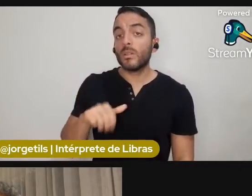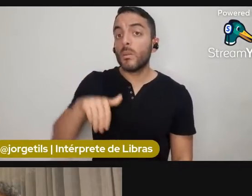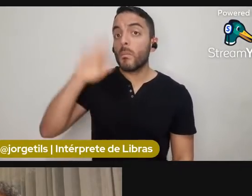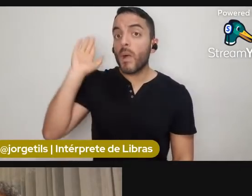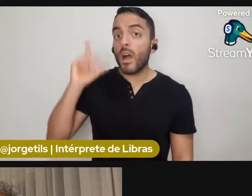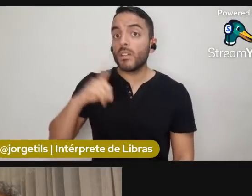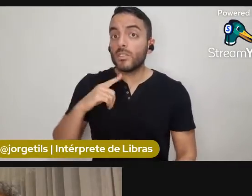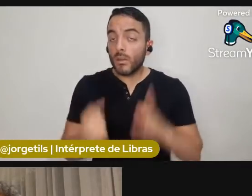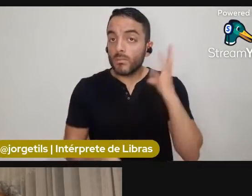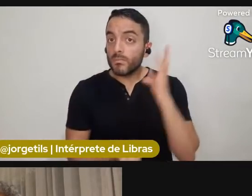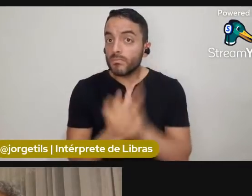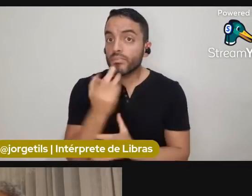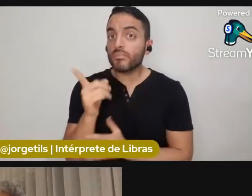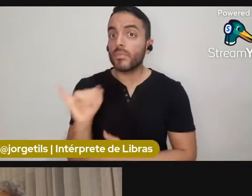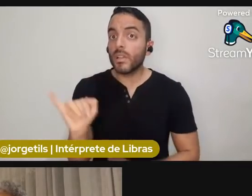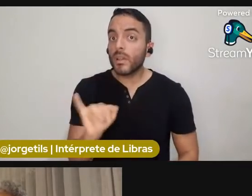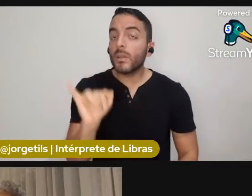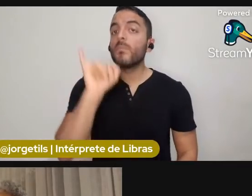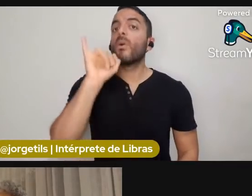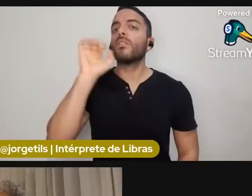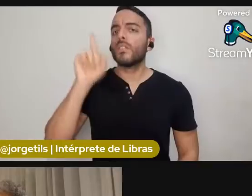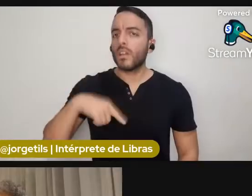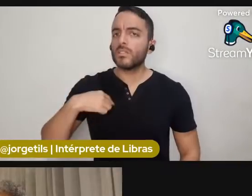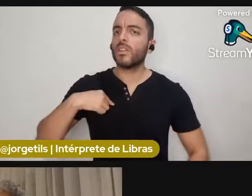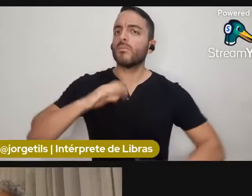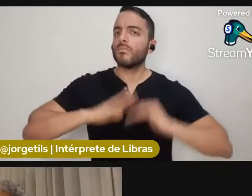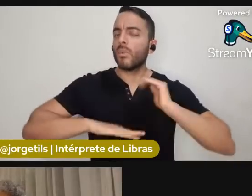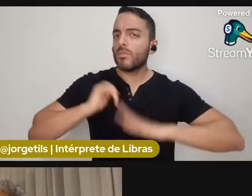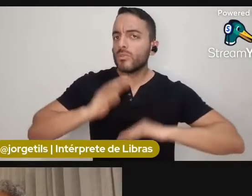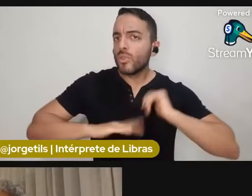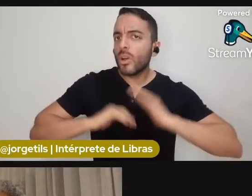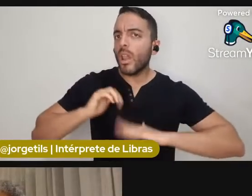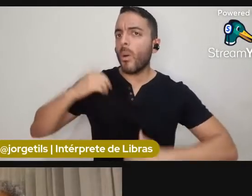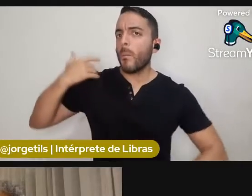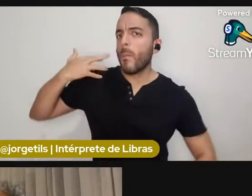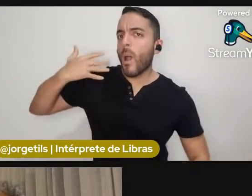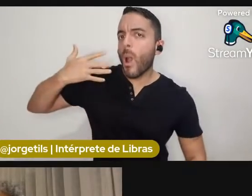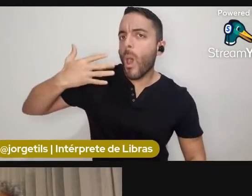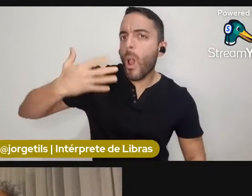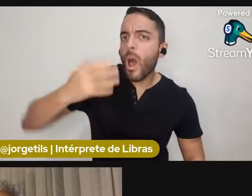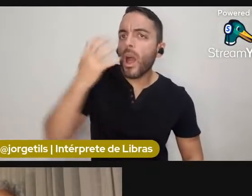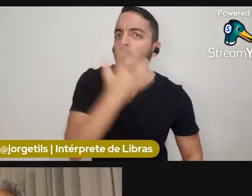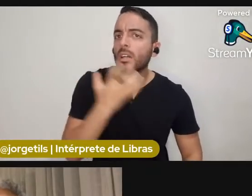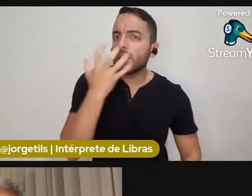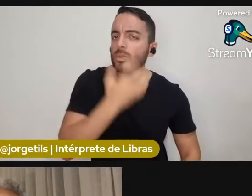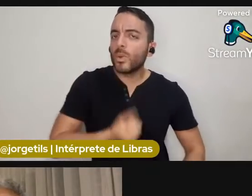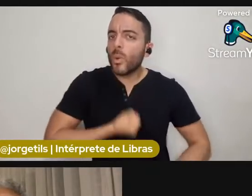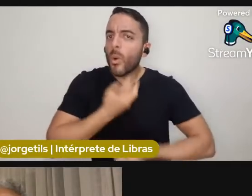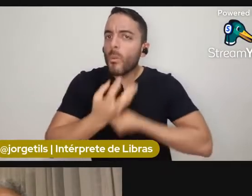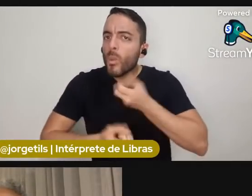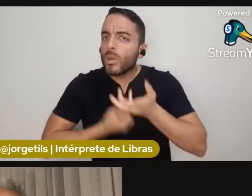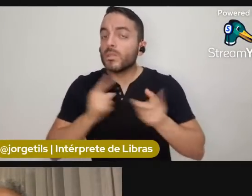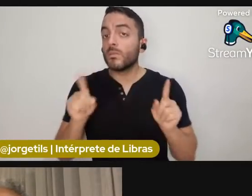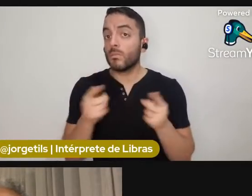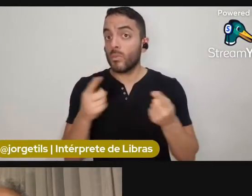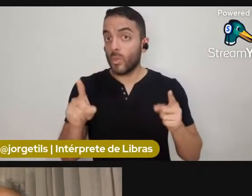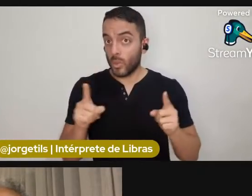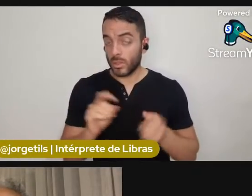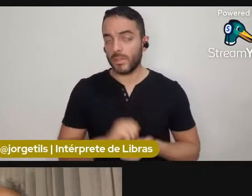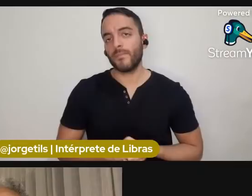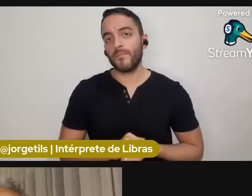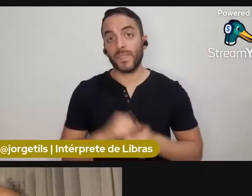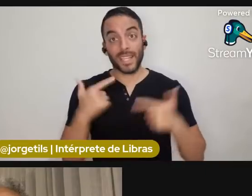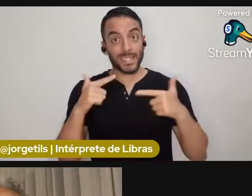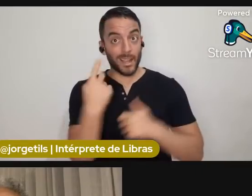relevantes e reconhecidas carreiras como cantor, compositor, músico, e a obra musical do Gil abrange uma ampla dimensão